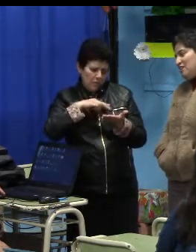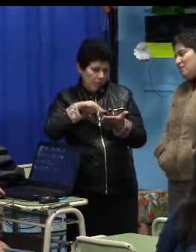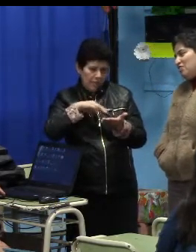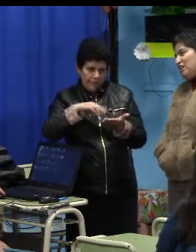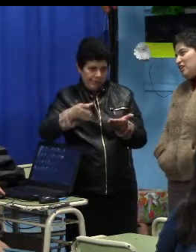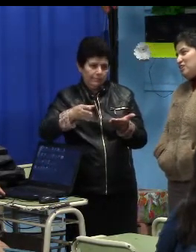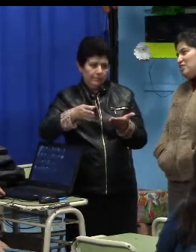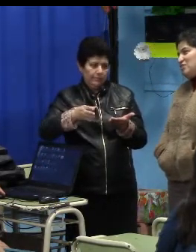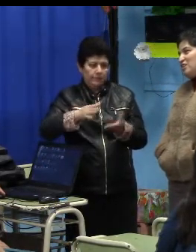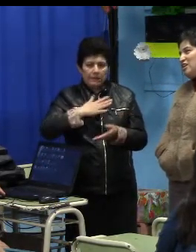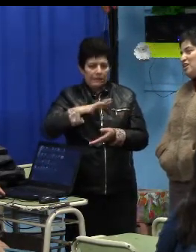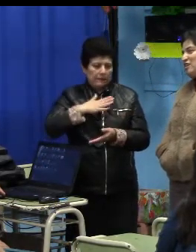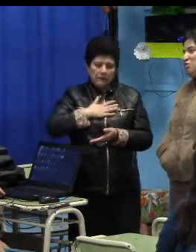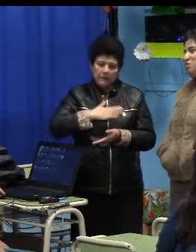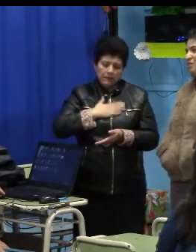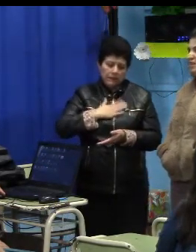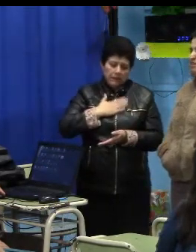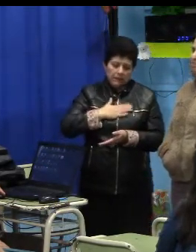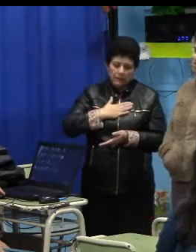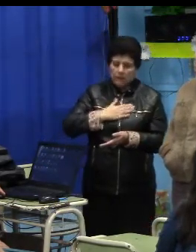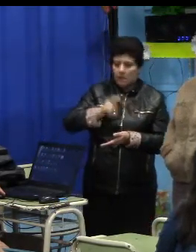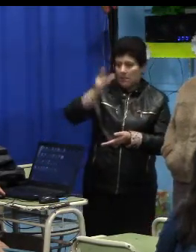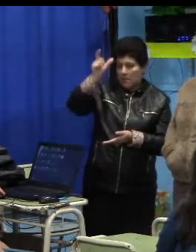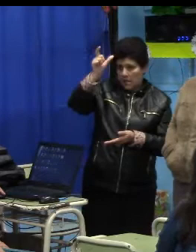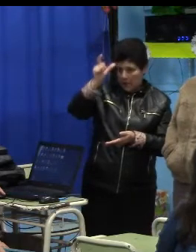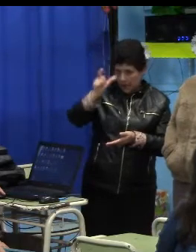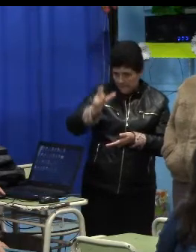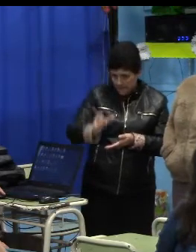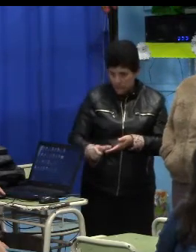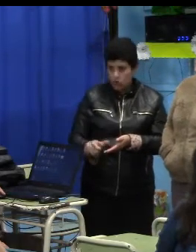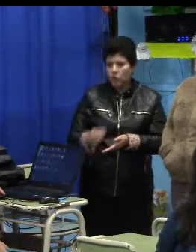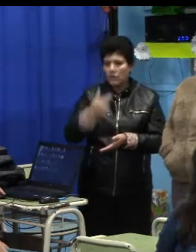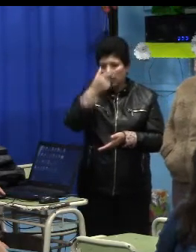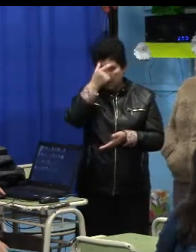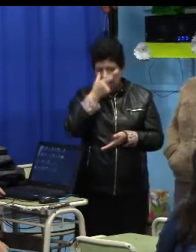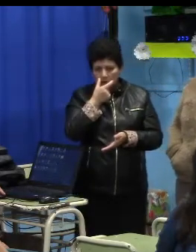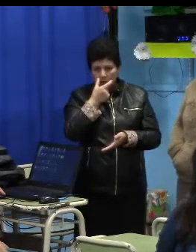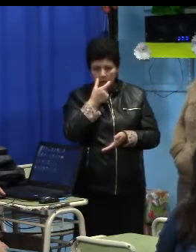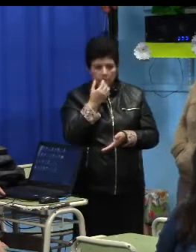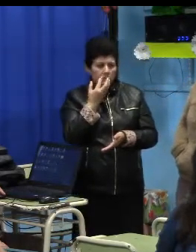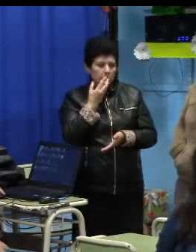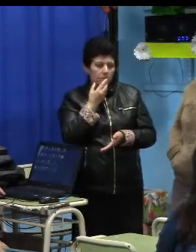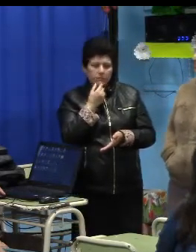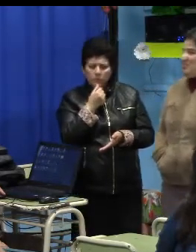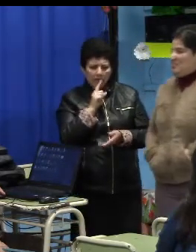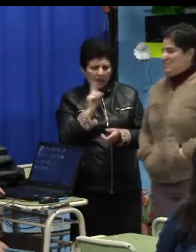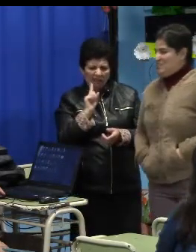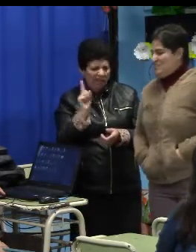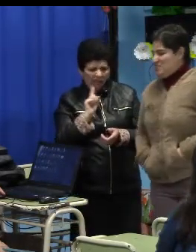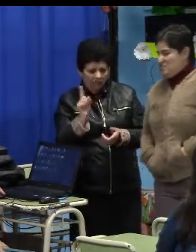lamentablemente, creo que a la gente ciega es a la única que le pasa que no lee. A la gente que ve no le pasa.